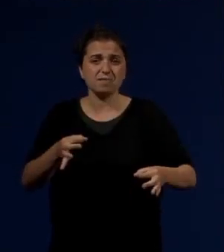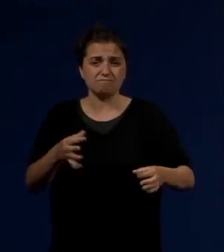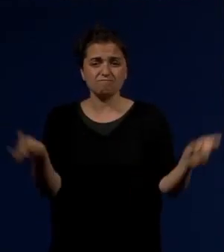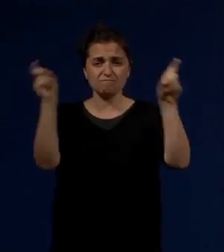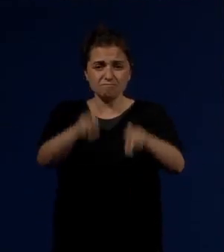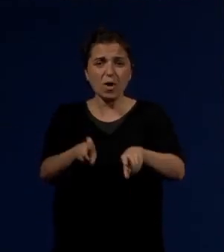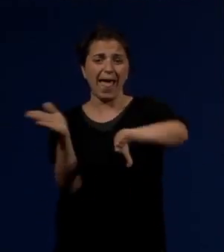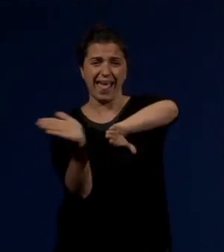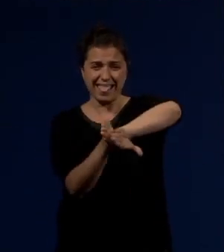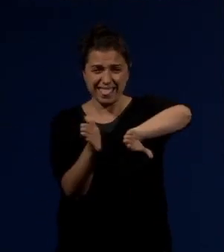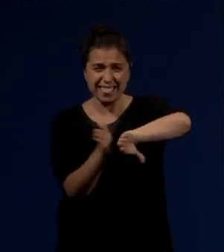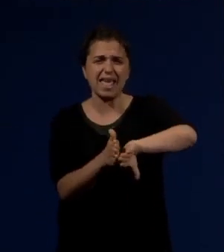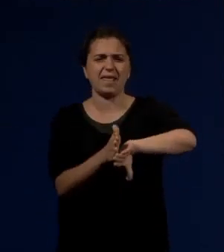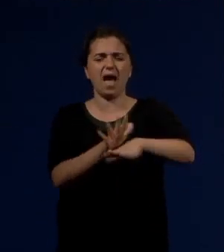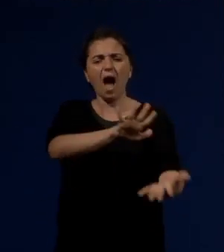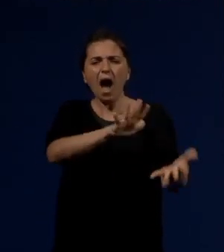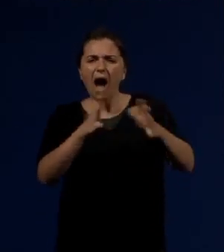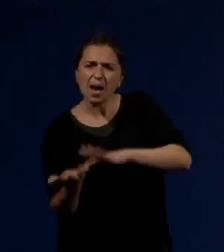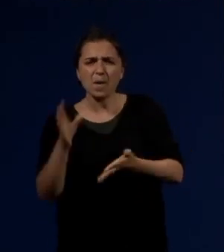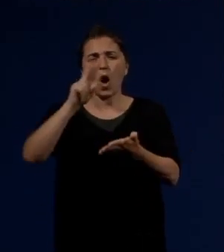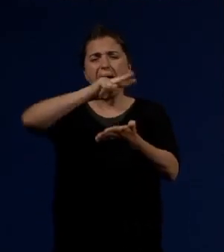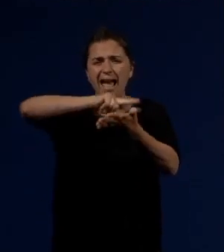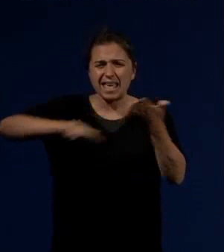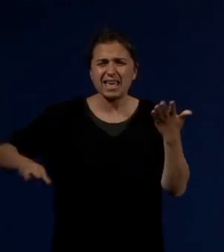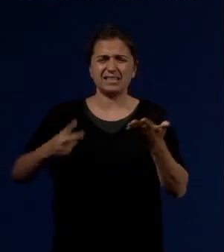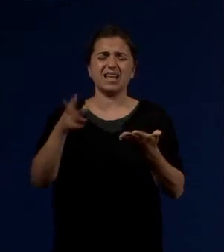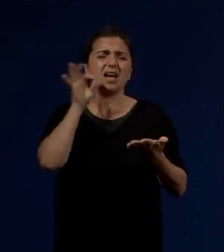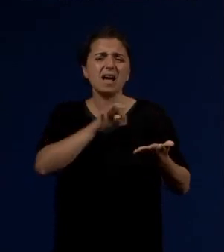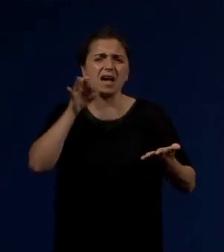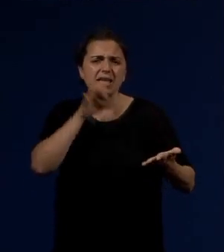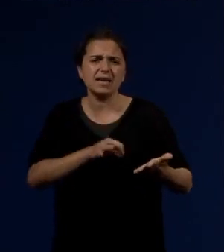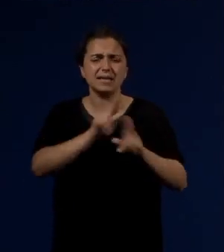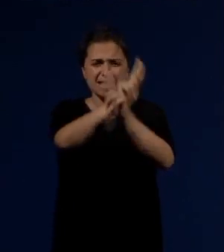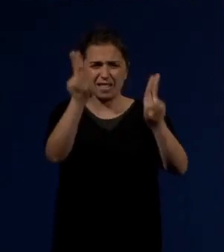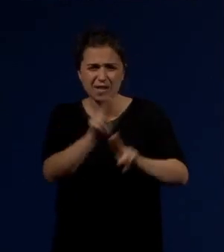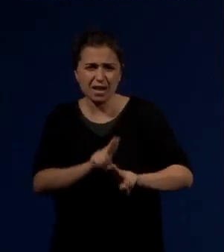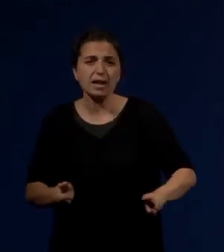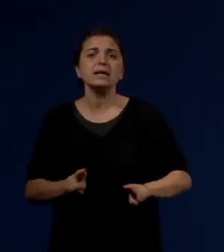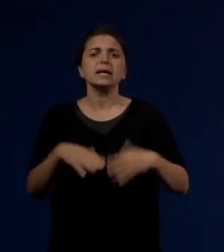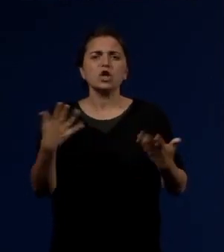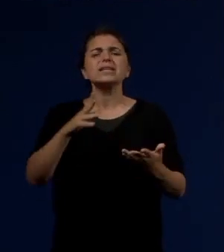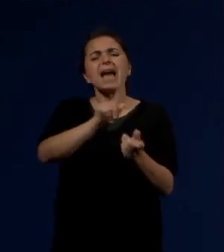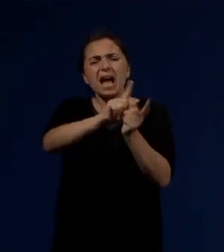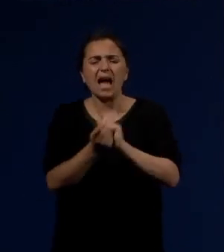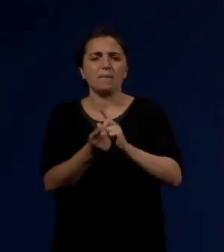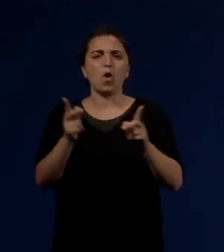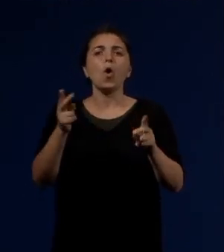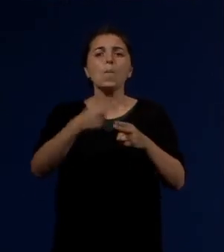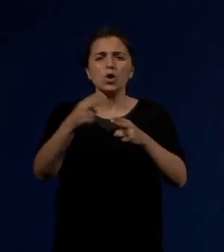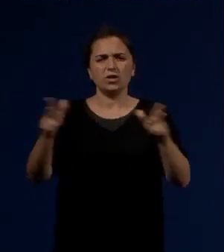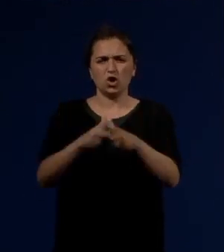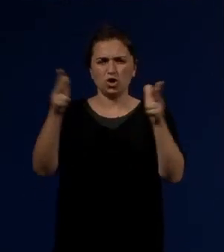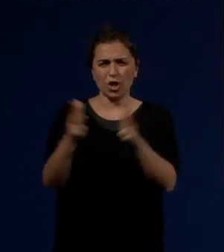da esquerda transformadora, da esquerda galeguista, da esquerda nacionalista e internacionalista e un futuro que leve o cambio político e social ao noso